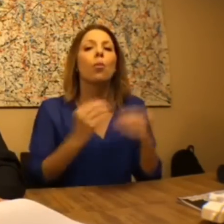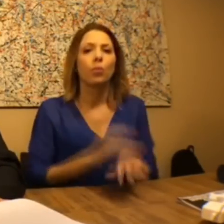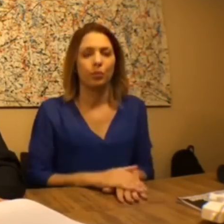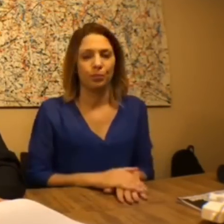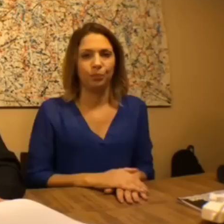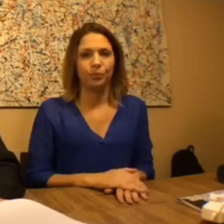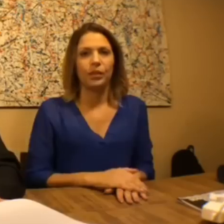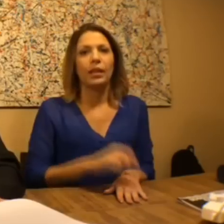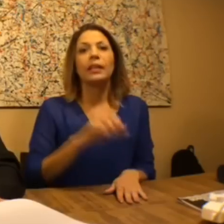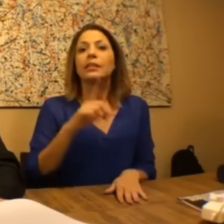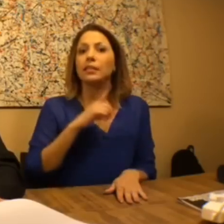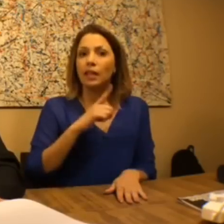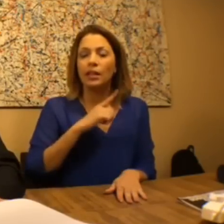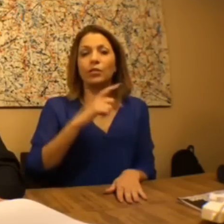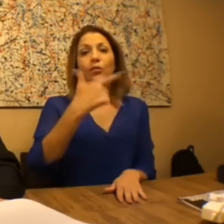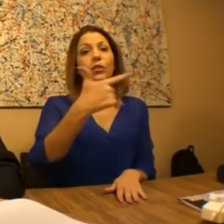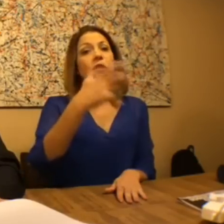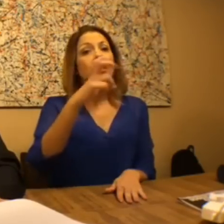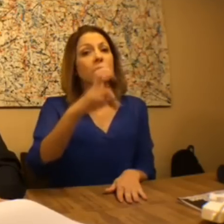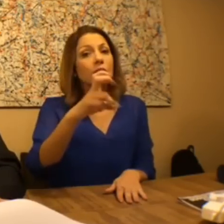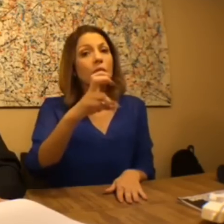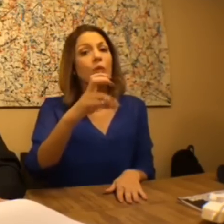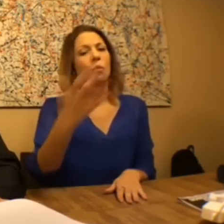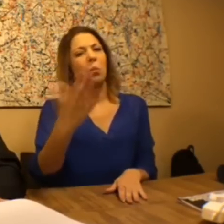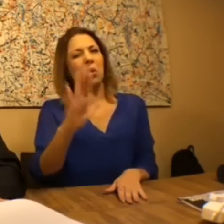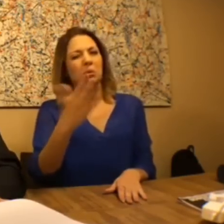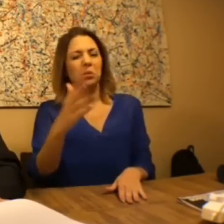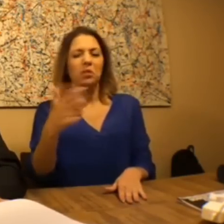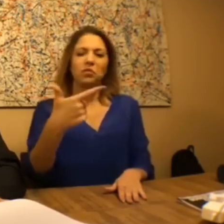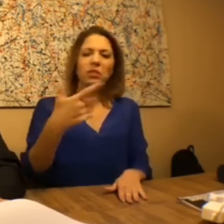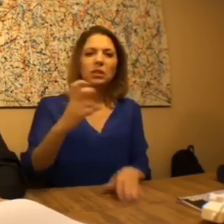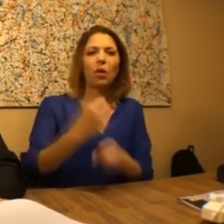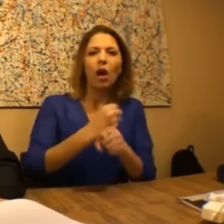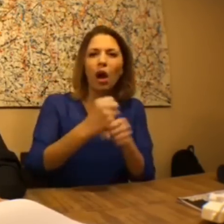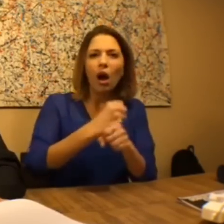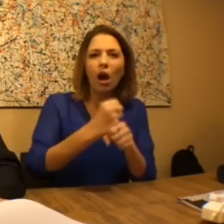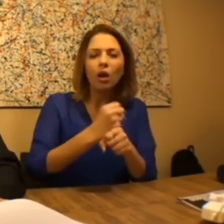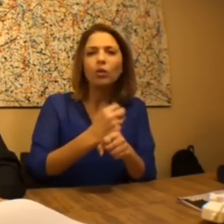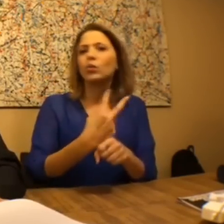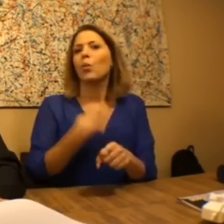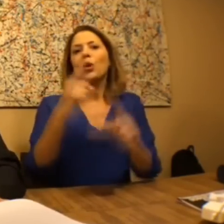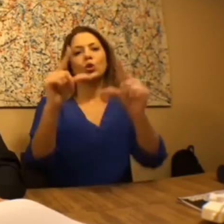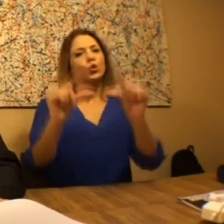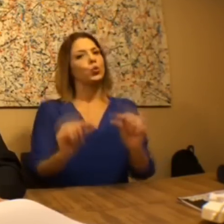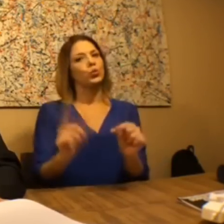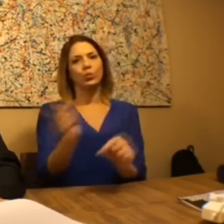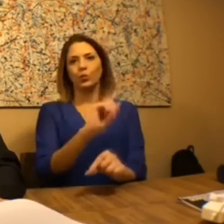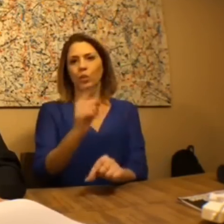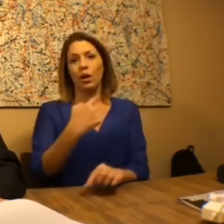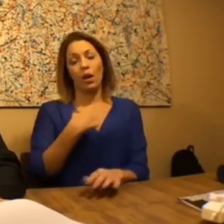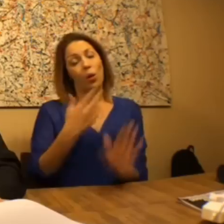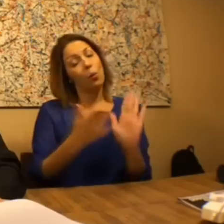anos sem progressão. A minha proposta aqui, 10 anos.